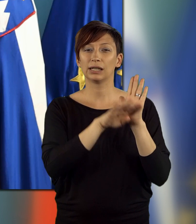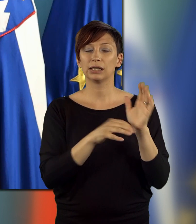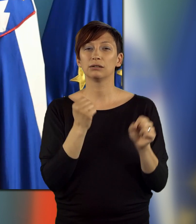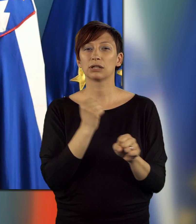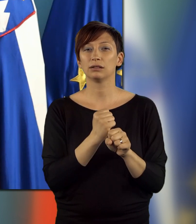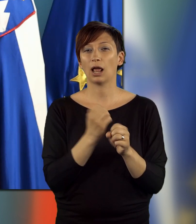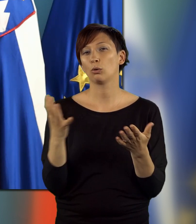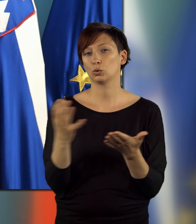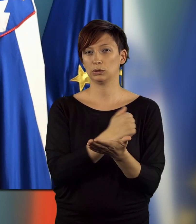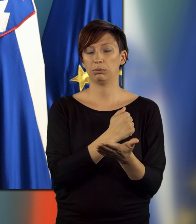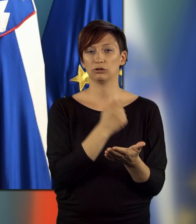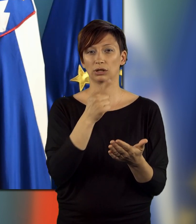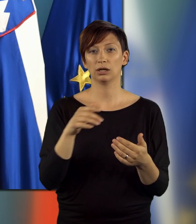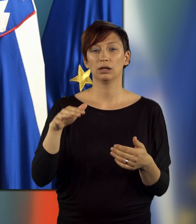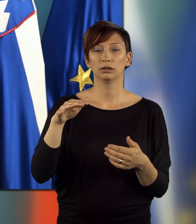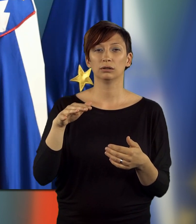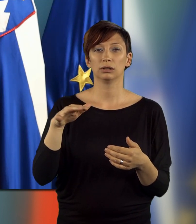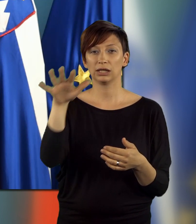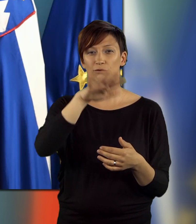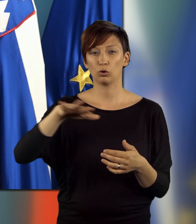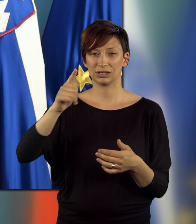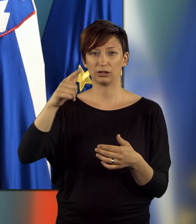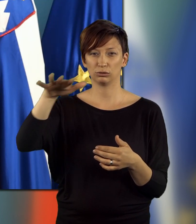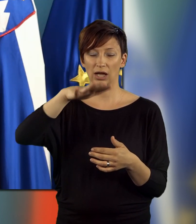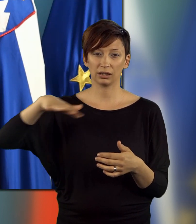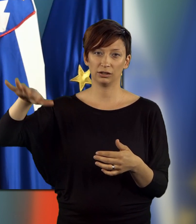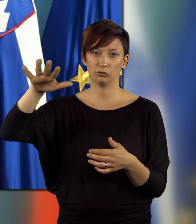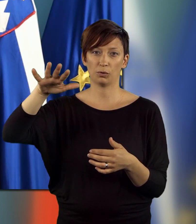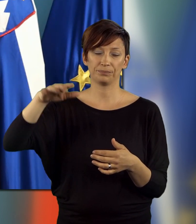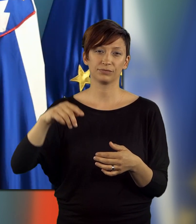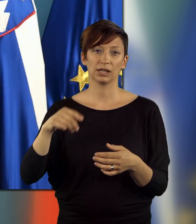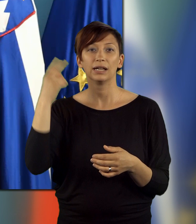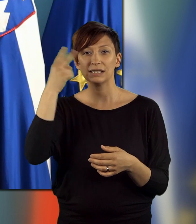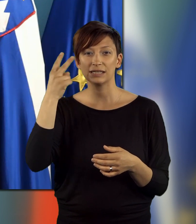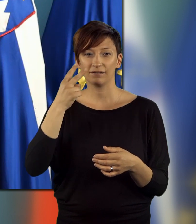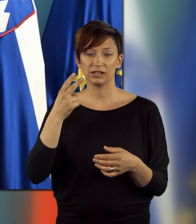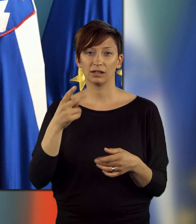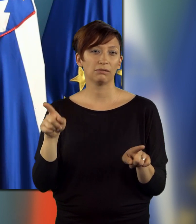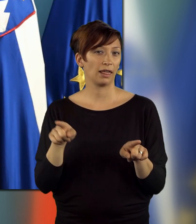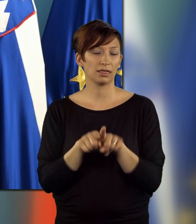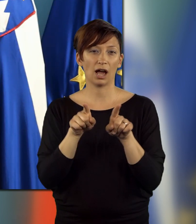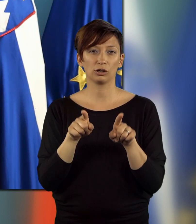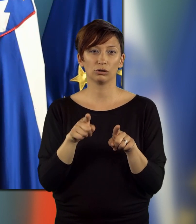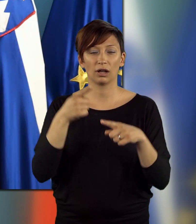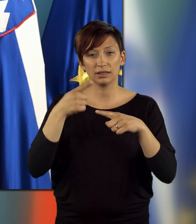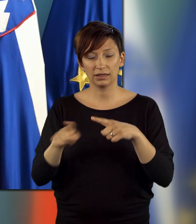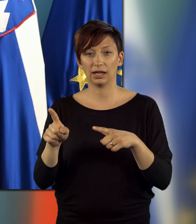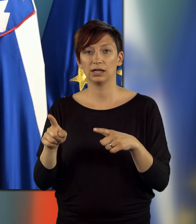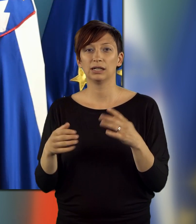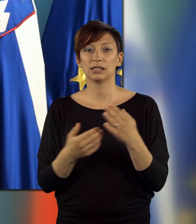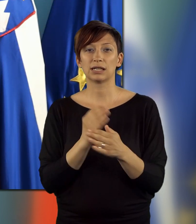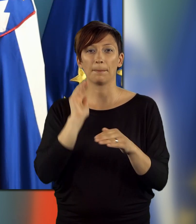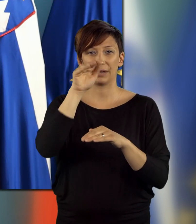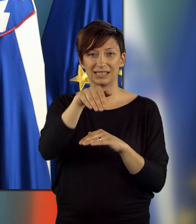delovno uspešnost na nivoju sekundarja pa je seveda enako del